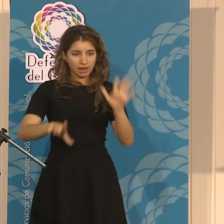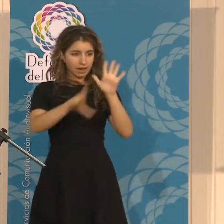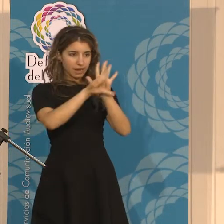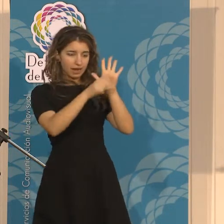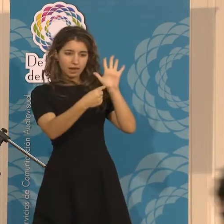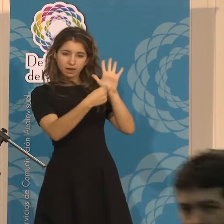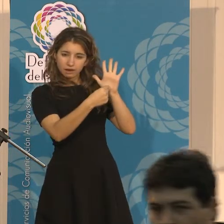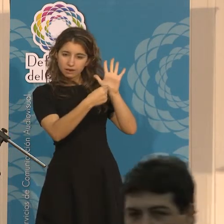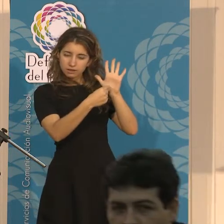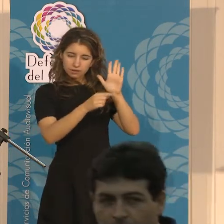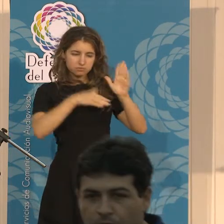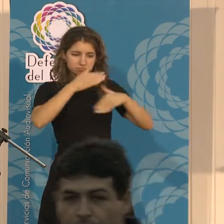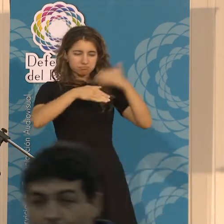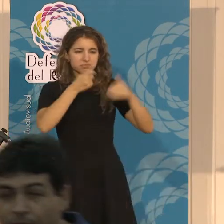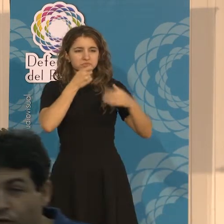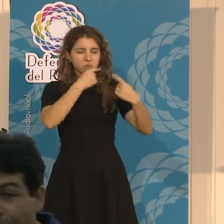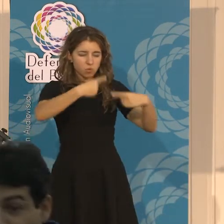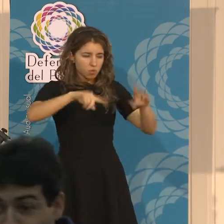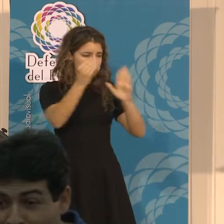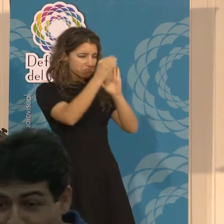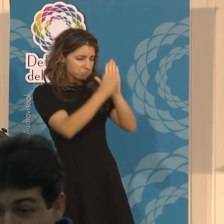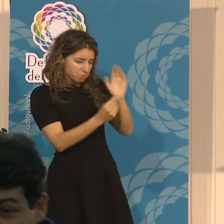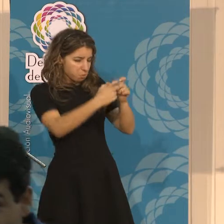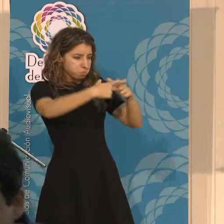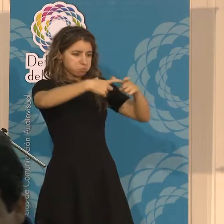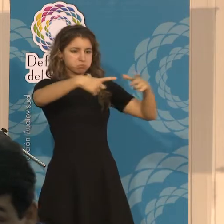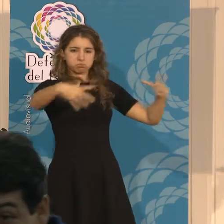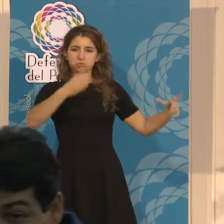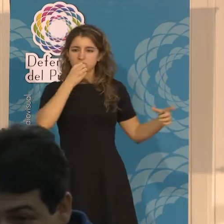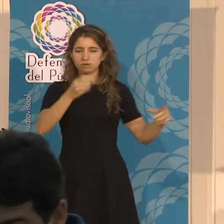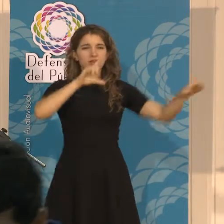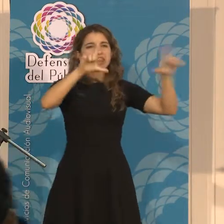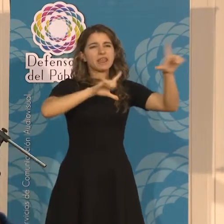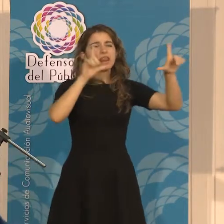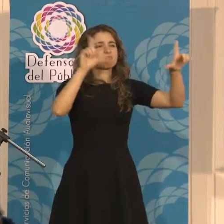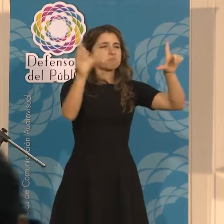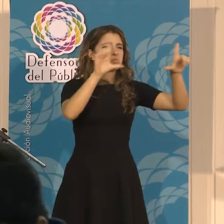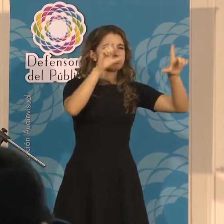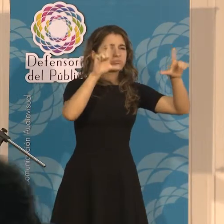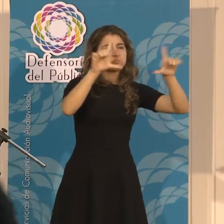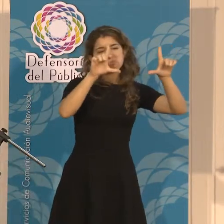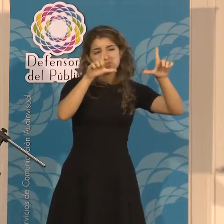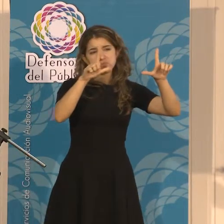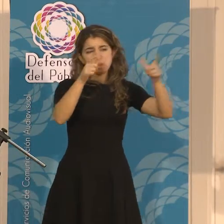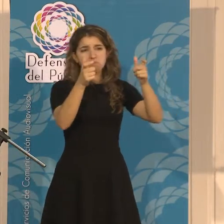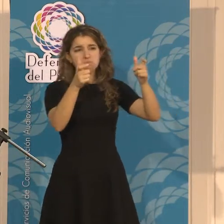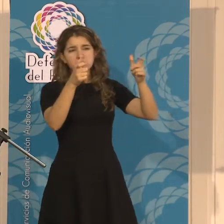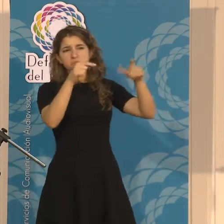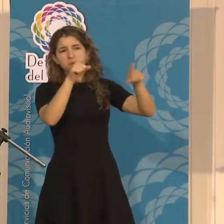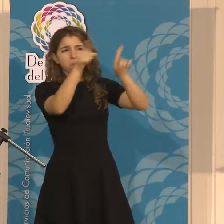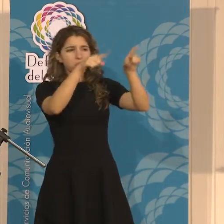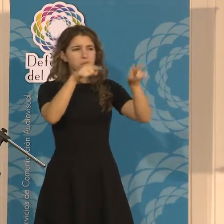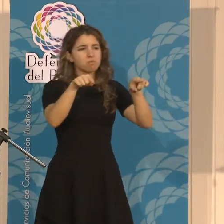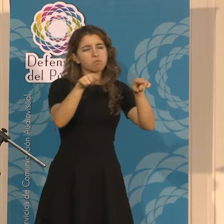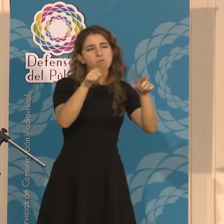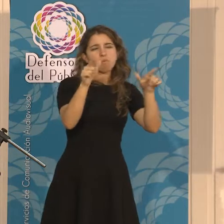pueda enriquecerse con varios géneros y formatos y no solo realizar programas convencionales que no tienen nada de malo pero que vuelven